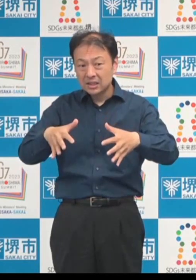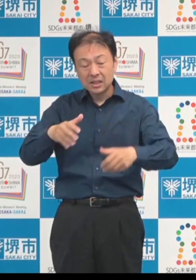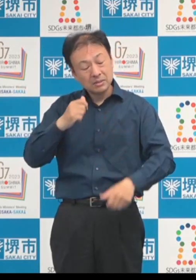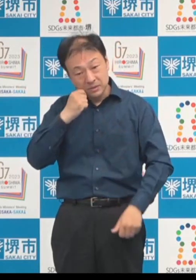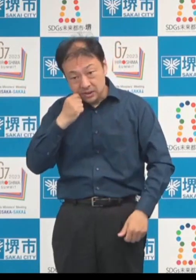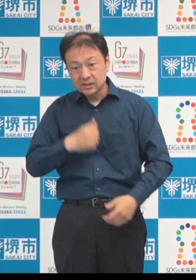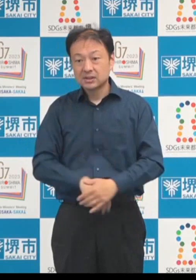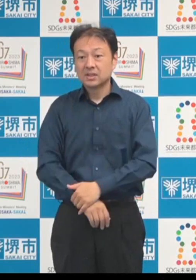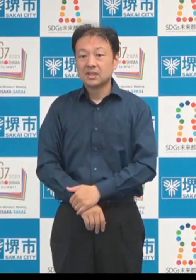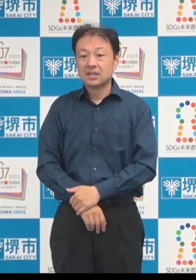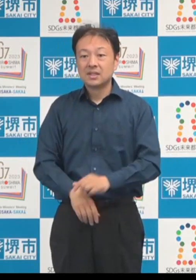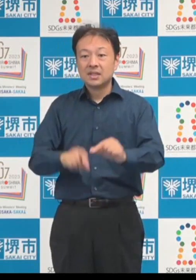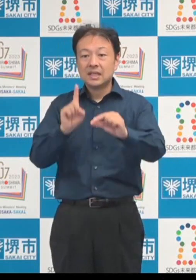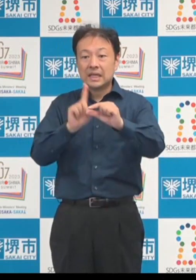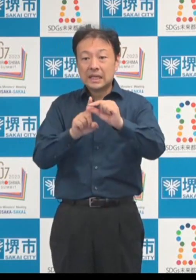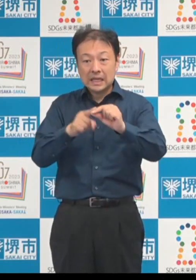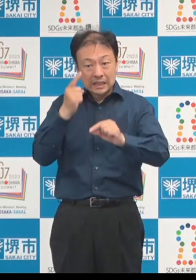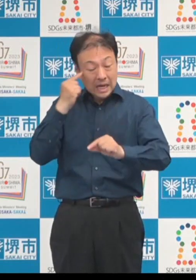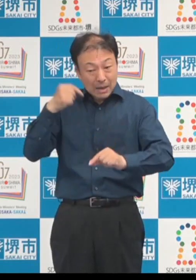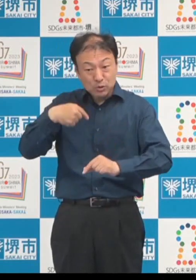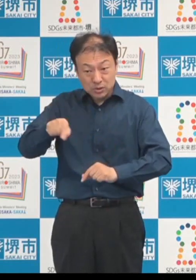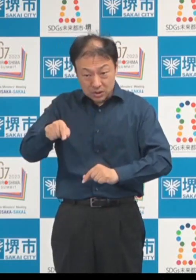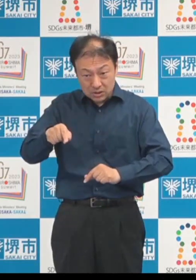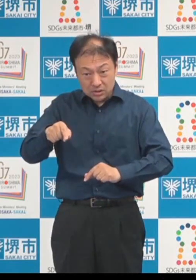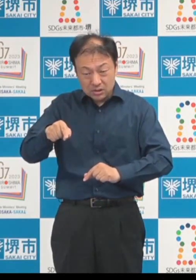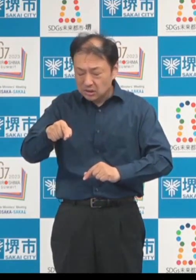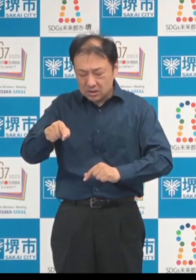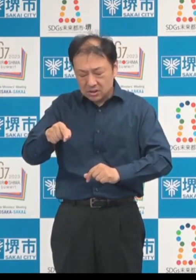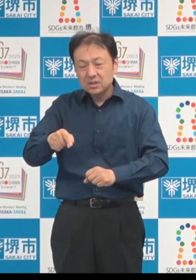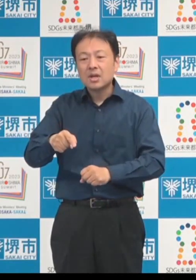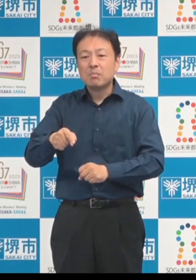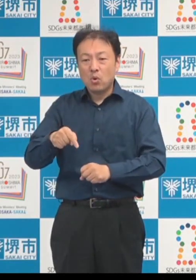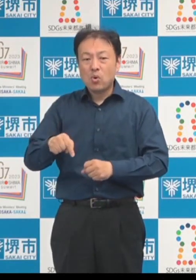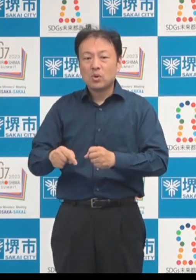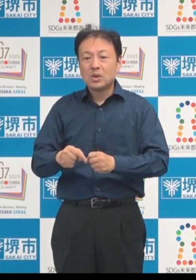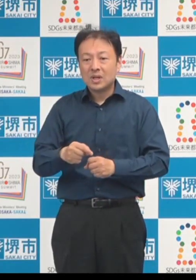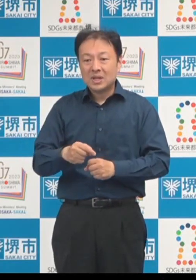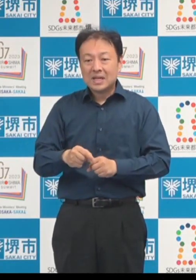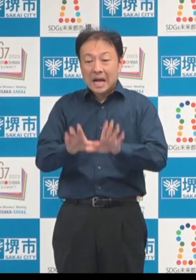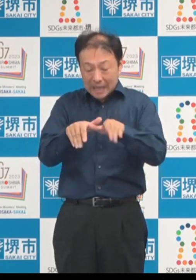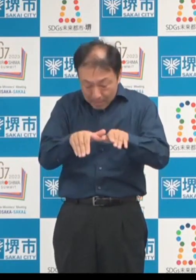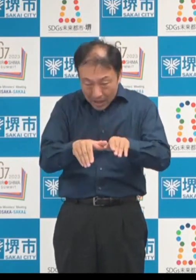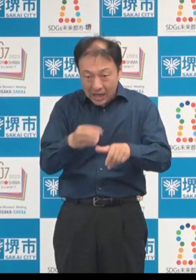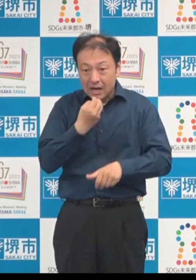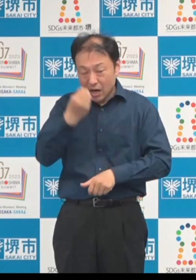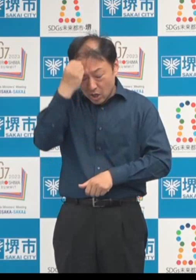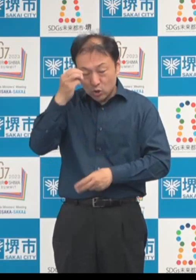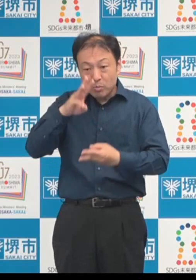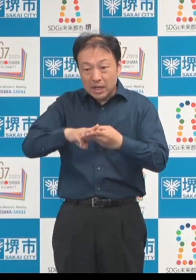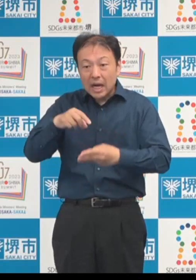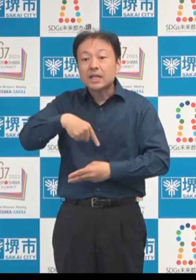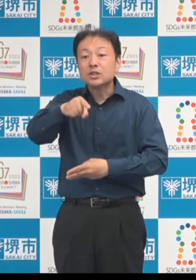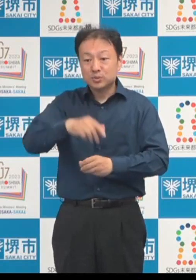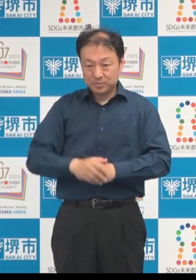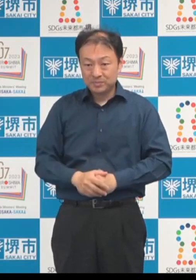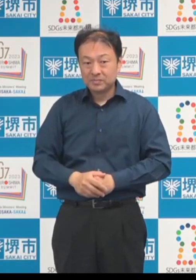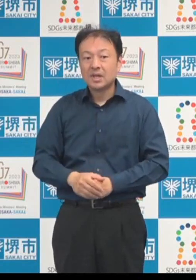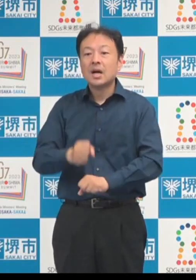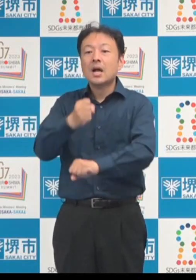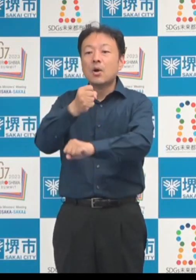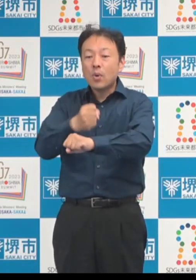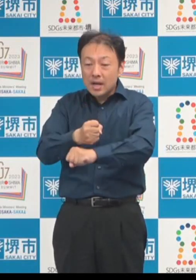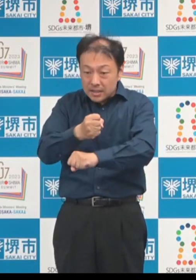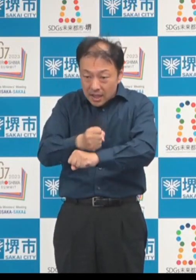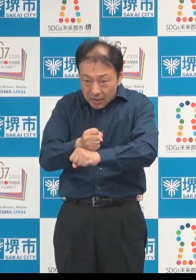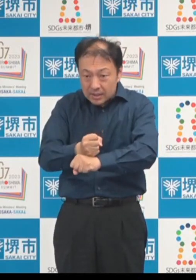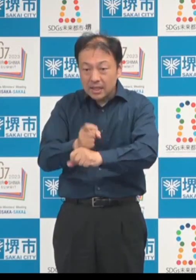行くんだったらみんな難波か梅田に行くわけですよね。だそうじゃなくて来てもらうためには難波か梅田に告知がなきゃいけないだ